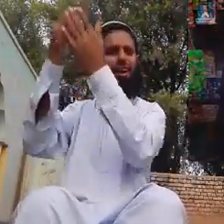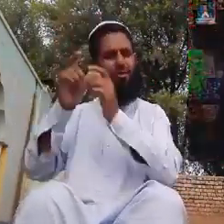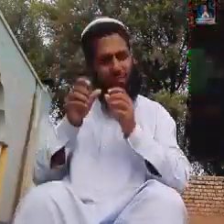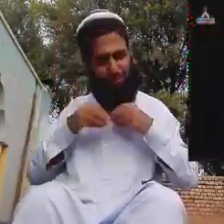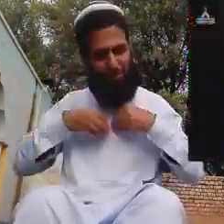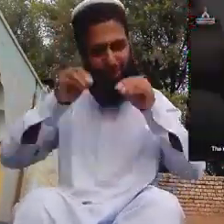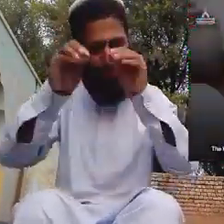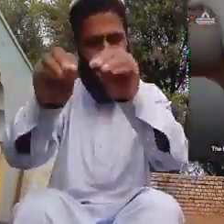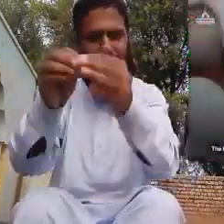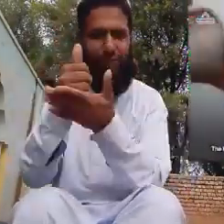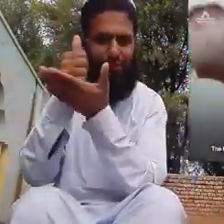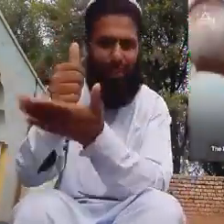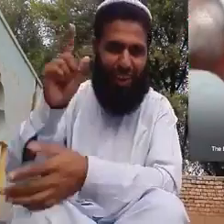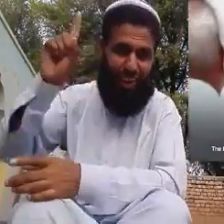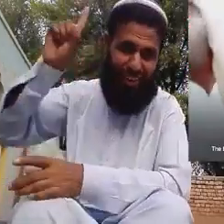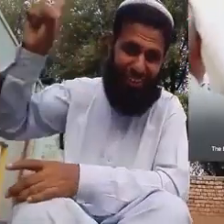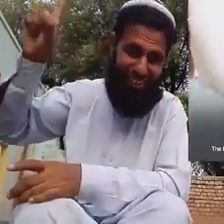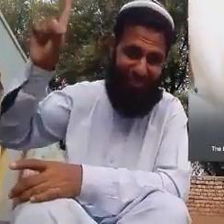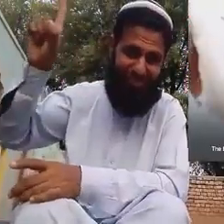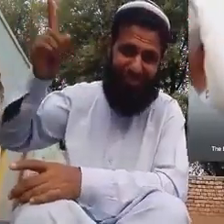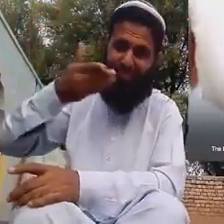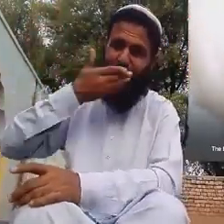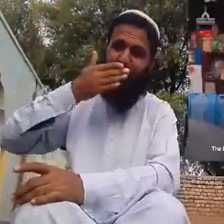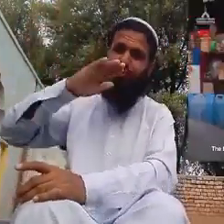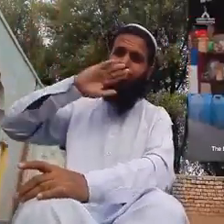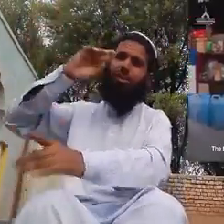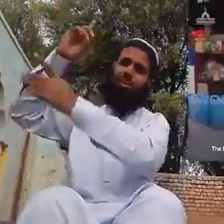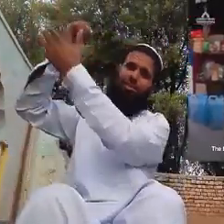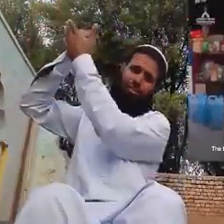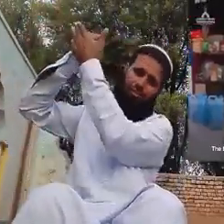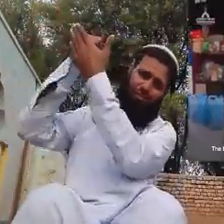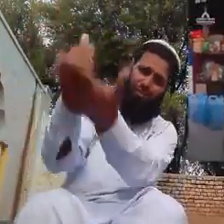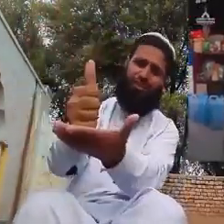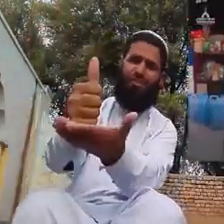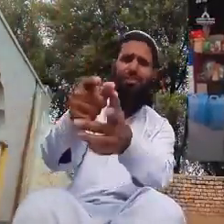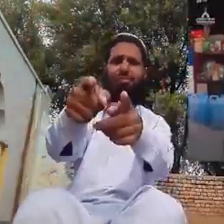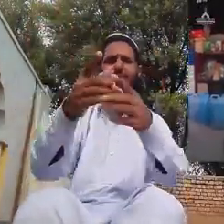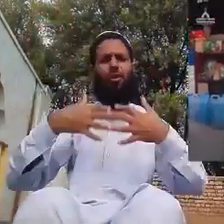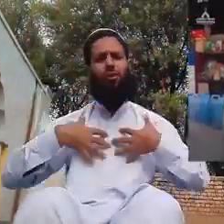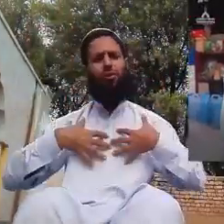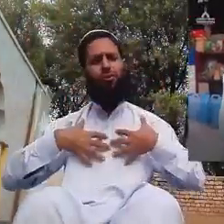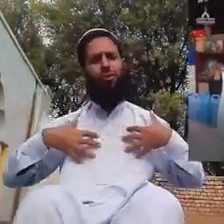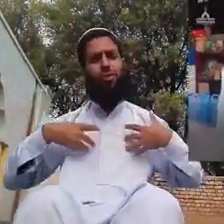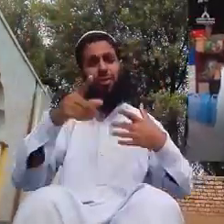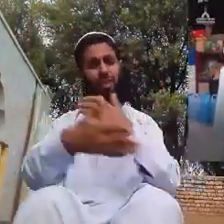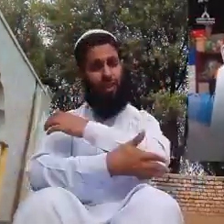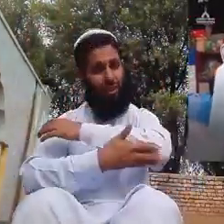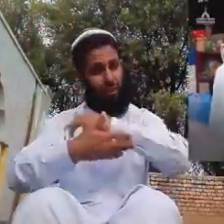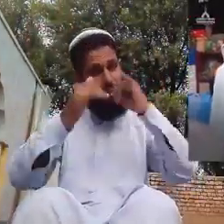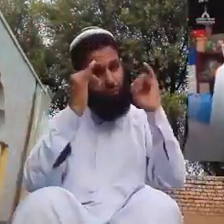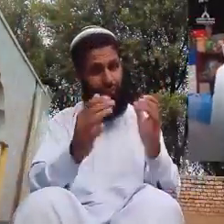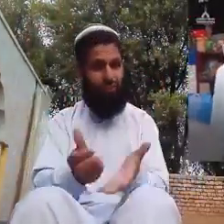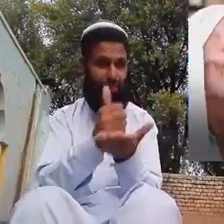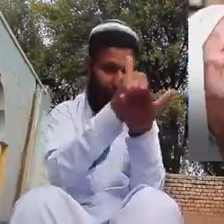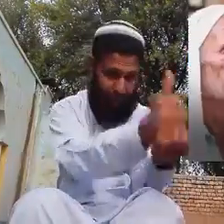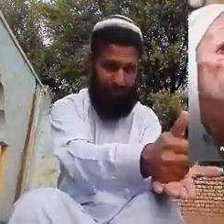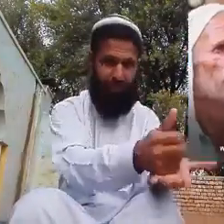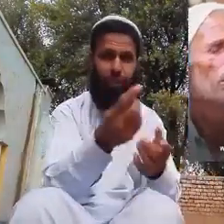पड़ा। साइल उसके पीछे पीछे वहाँ भी आ गया और कहा, ए अल्लाह के बंदे, मुझे सदका दो। जब